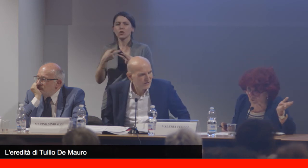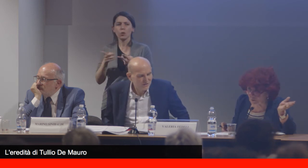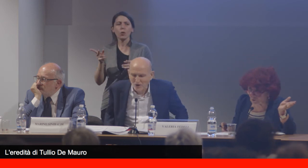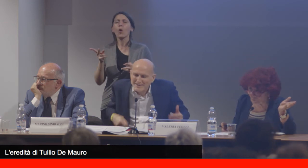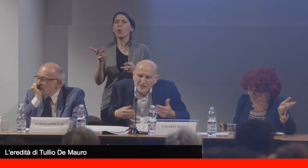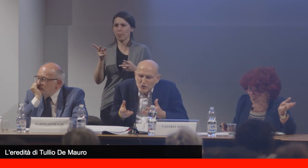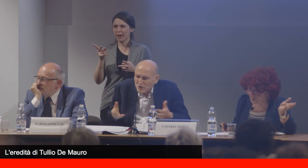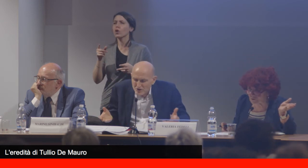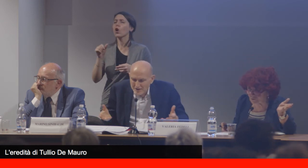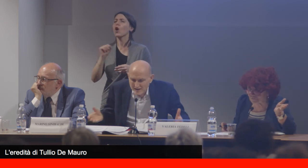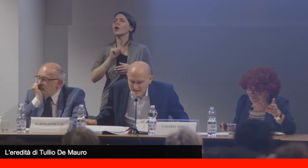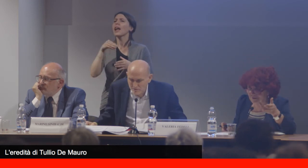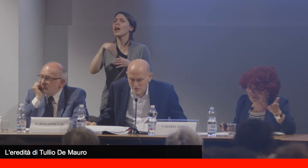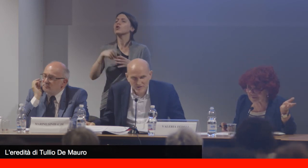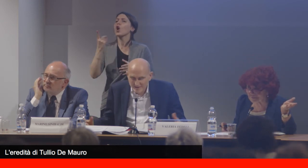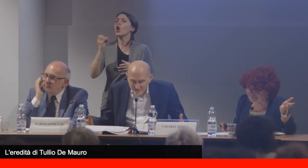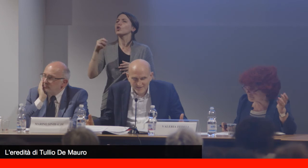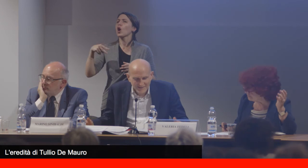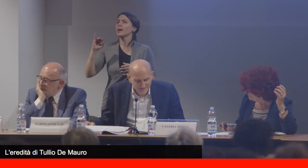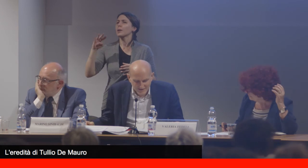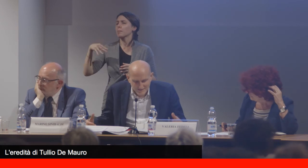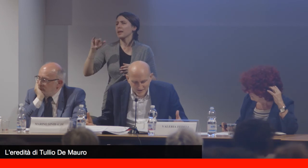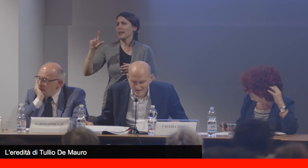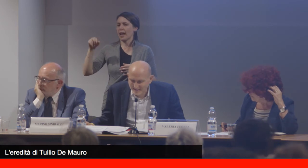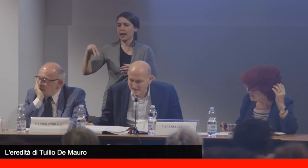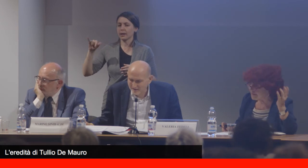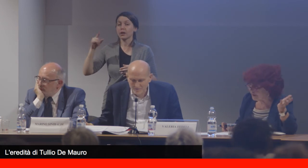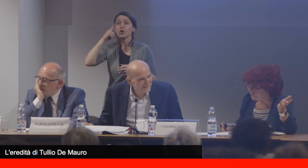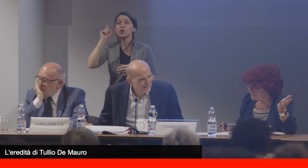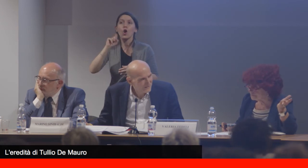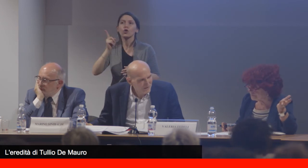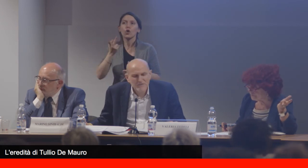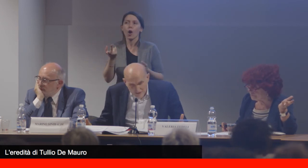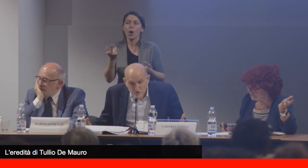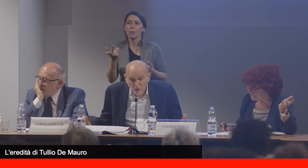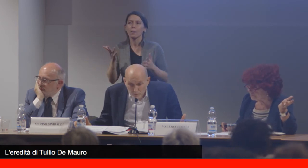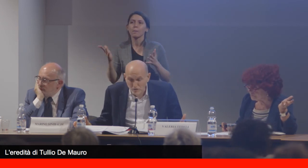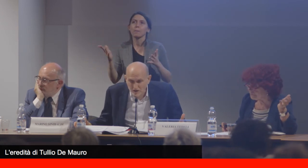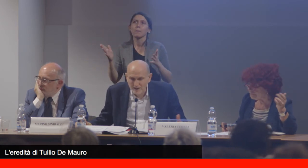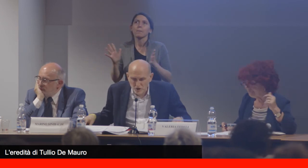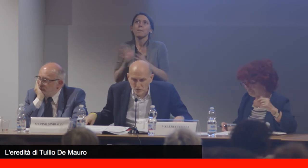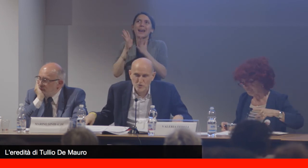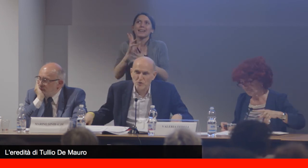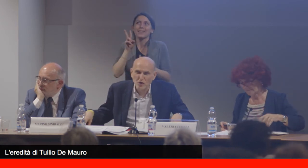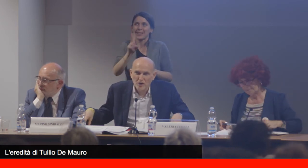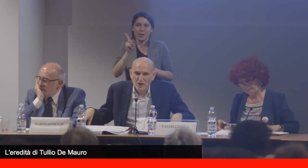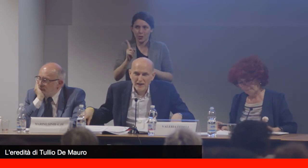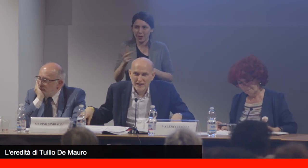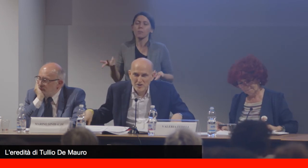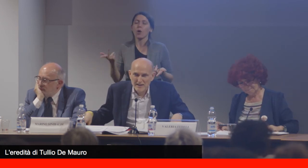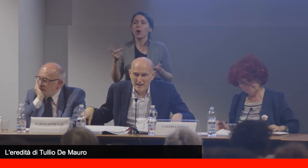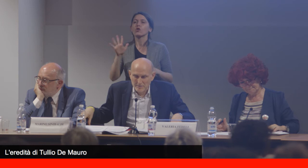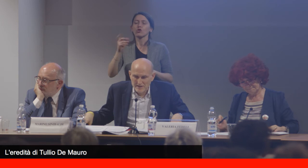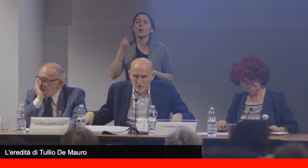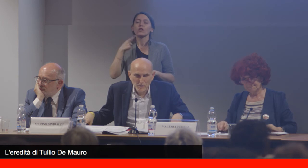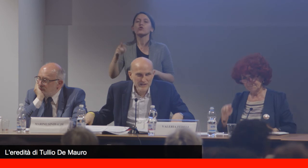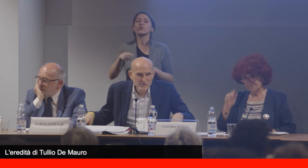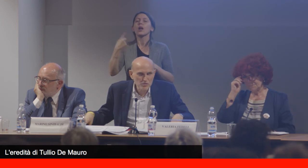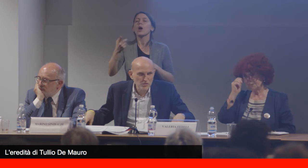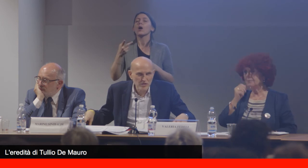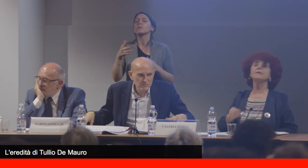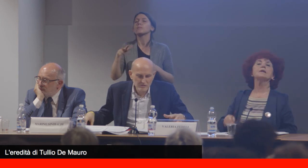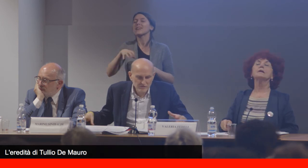È pubblico. No, nel pubblico, senso, non so se che tipo di manifestazione. No, appunto, voglio dire, il 5 giugno ci sarà al Ministero